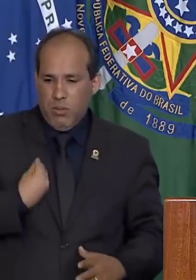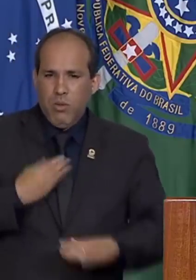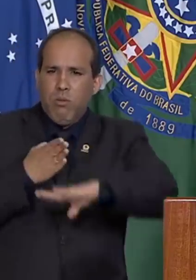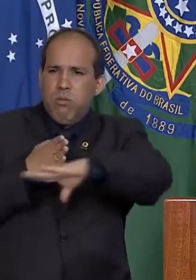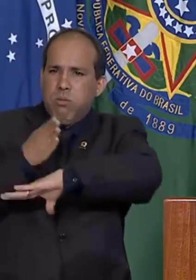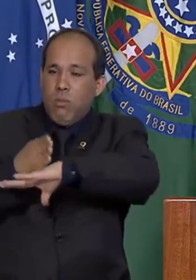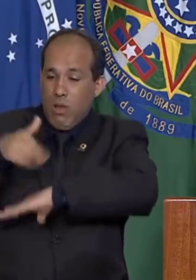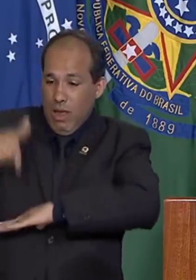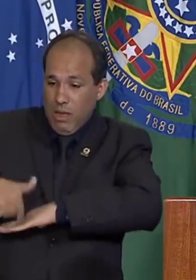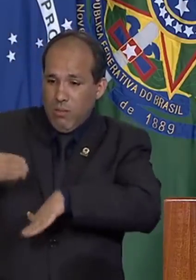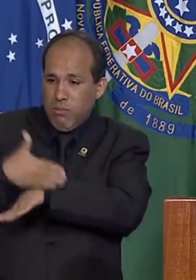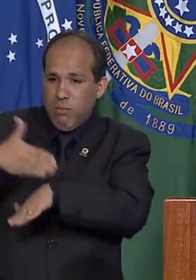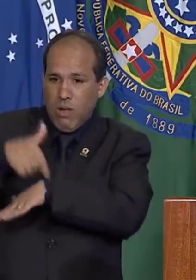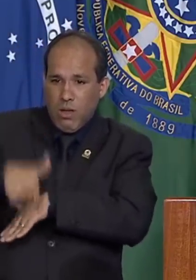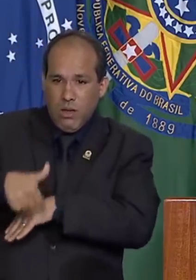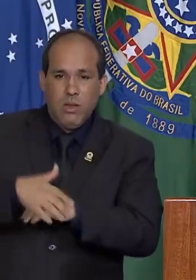eventos aqui,